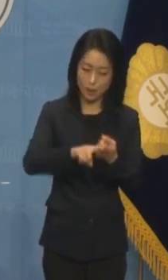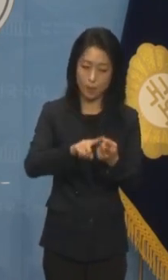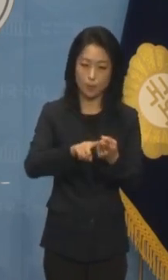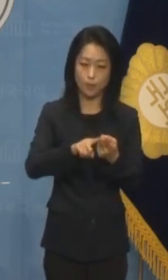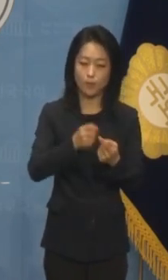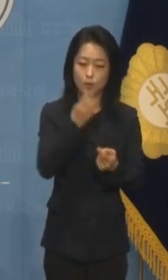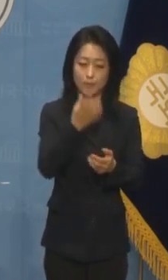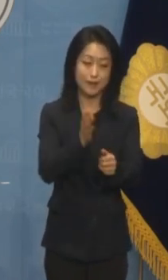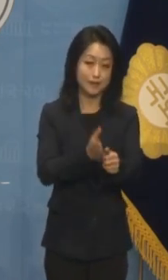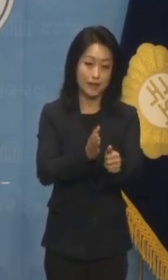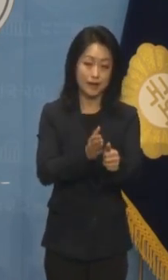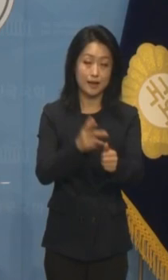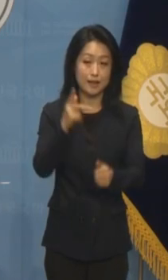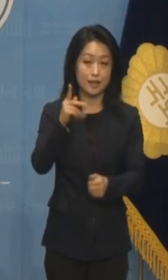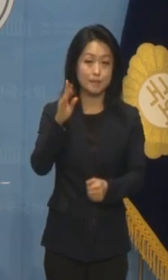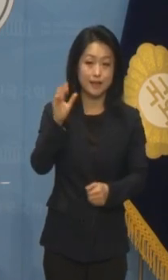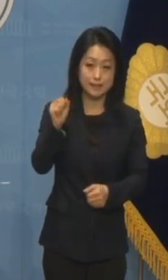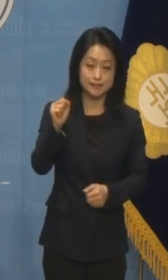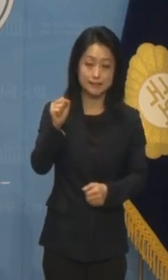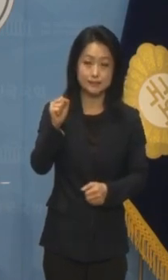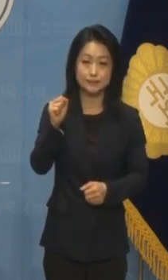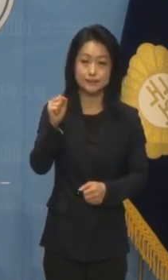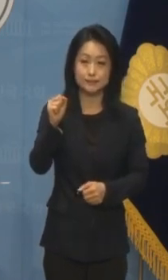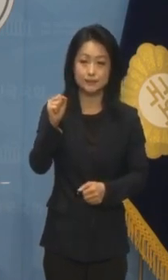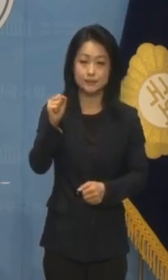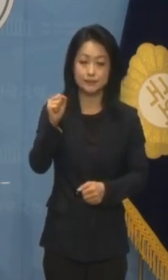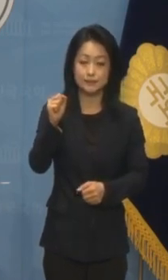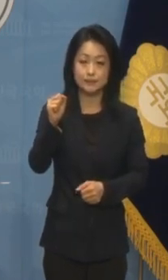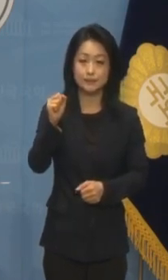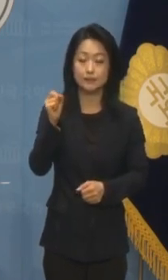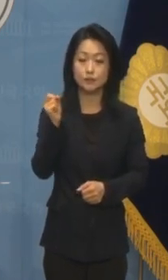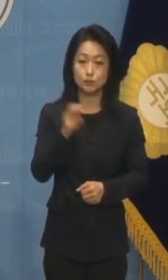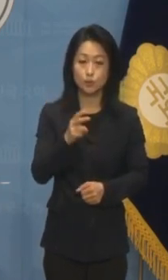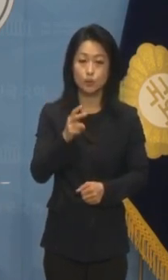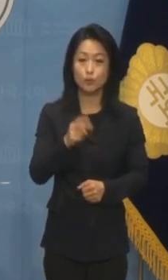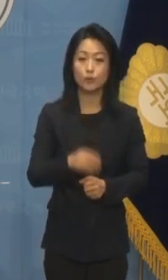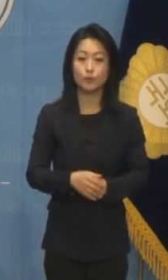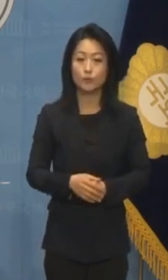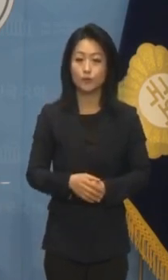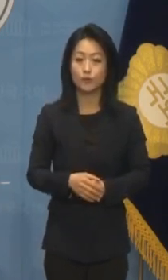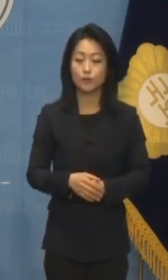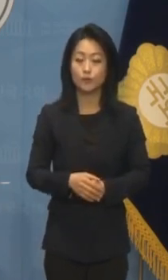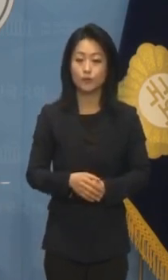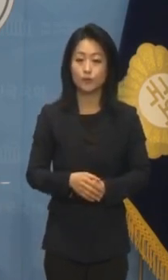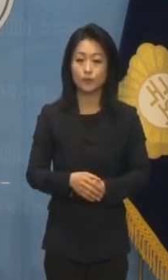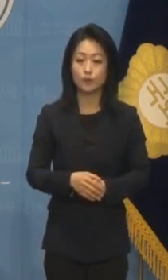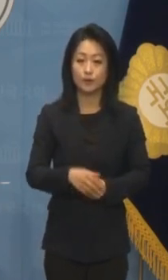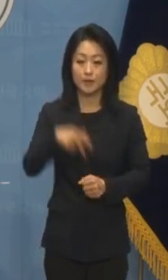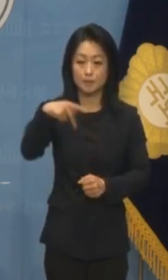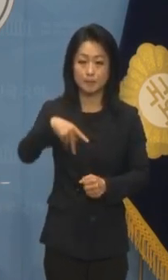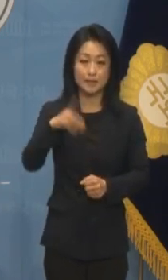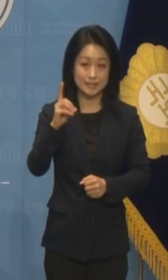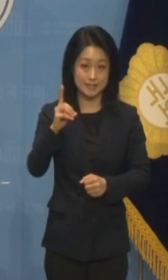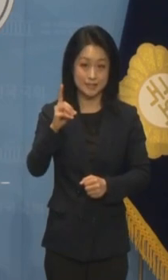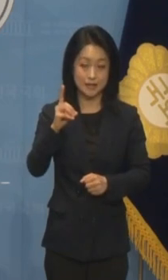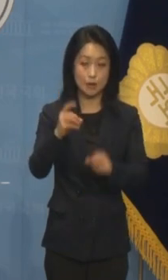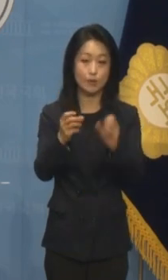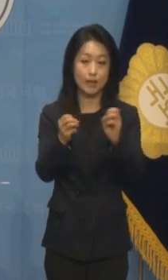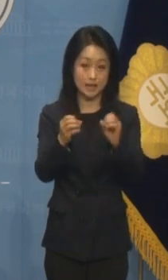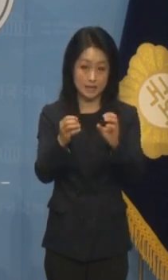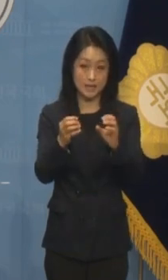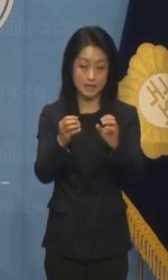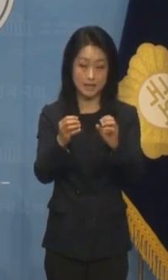그래서 KBS 측하고 그때 당시 KBS 측하고도 얘기하고 PD 측하고도 얘기하고